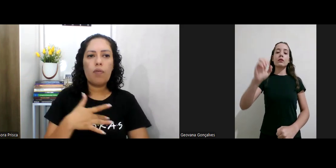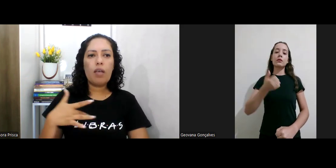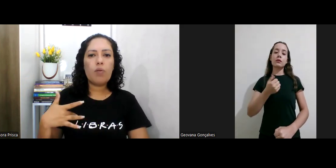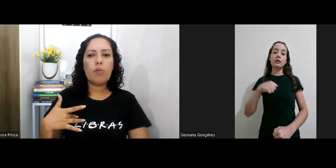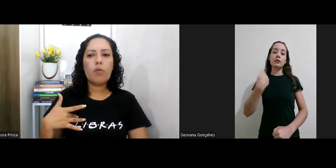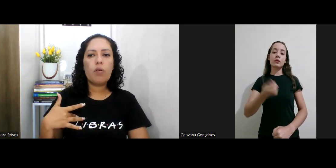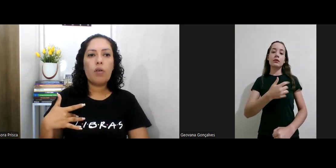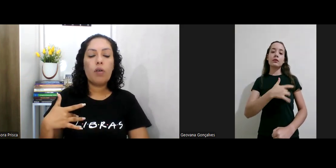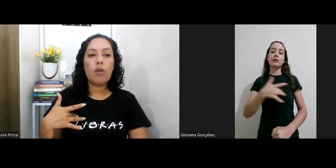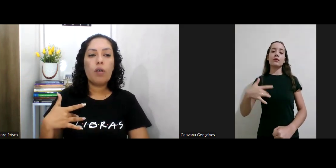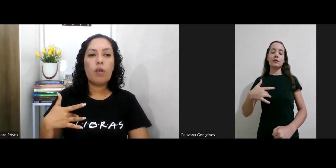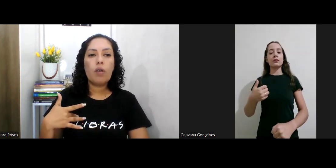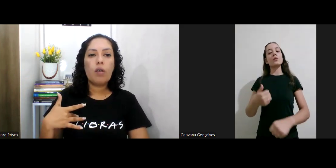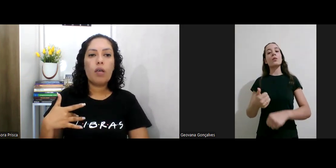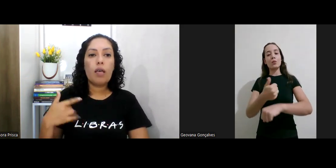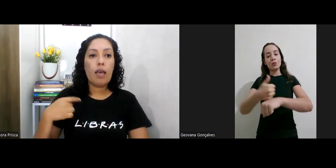Tá vendo?